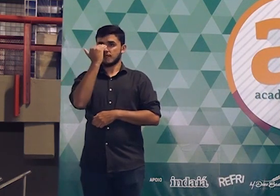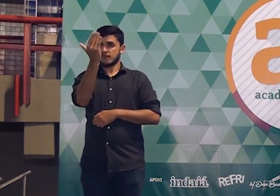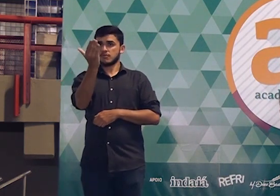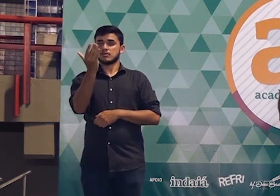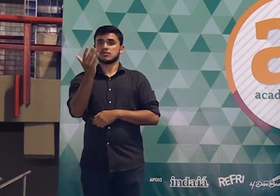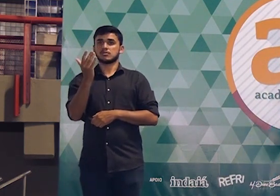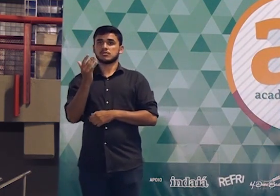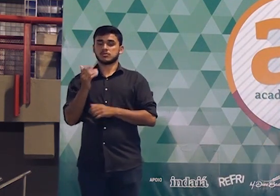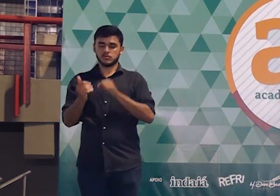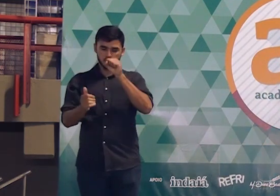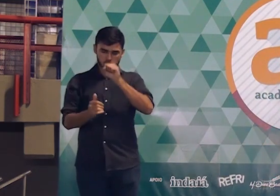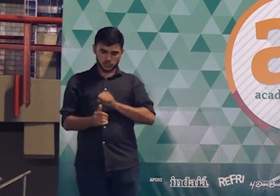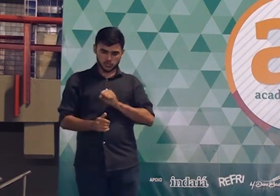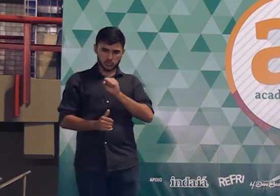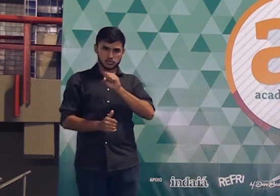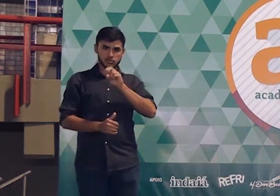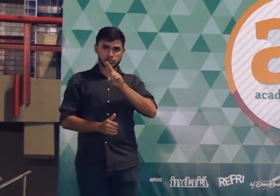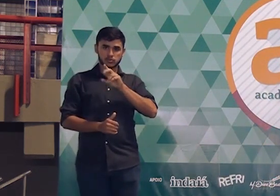Para o sul?